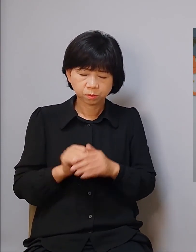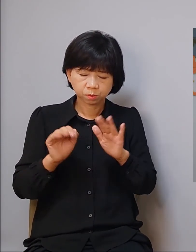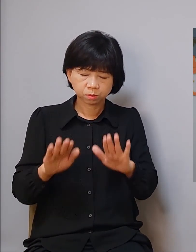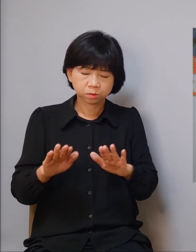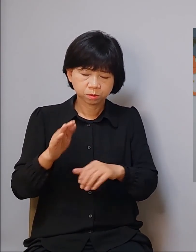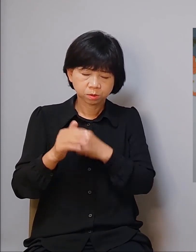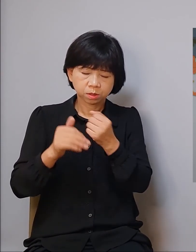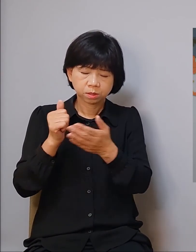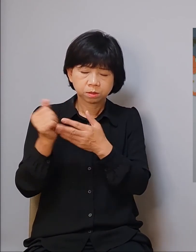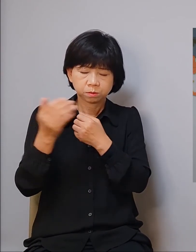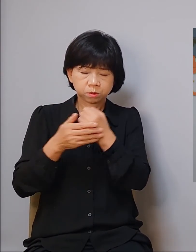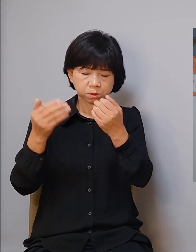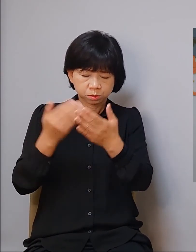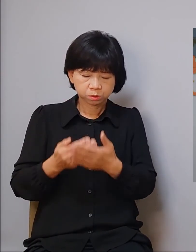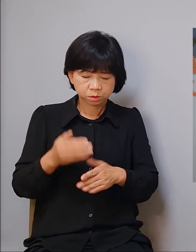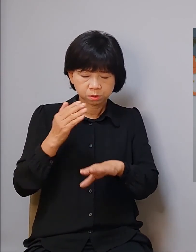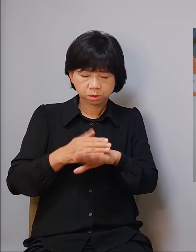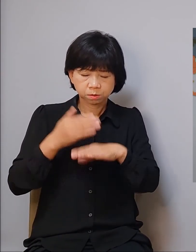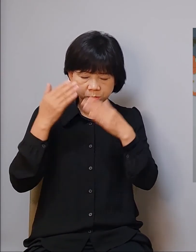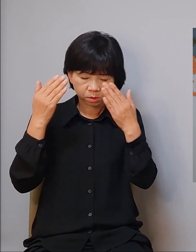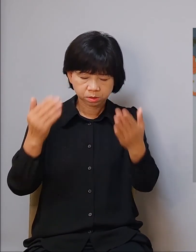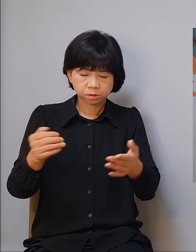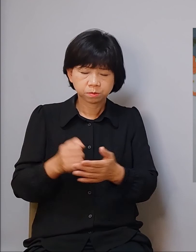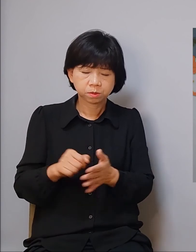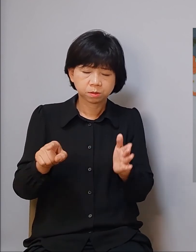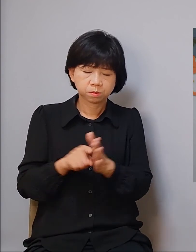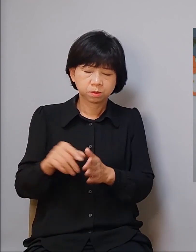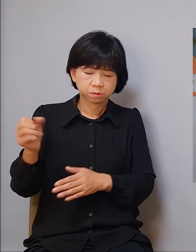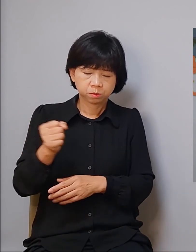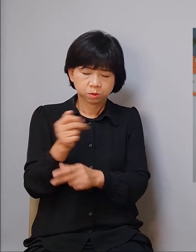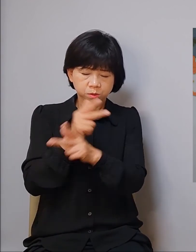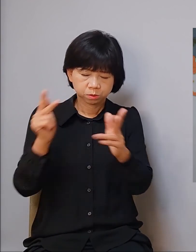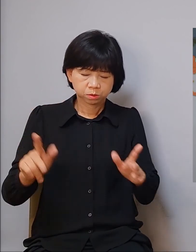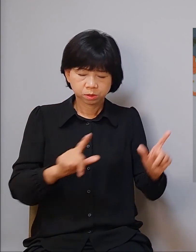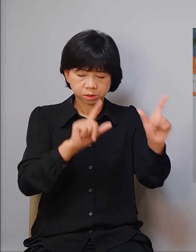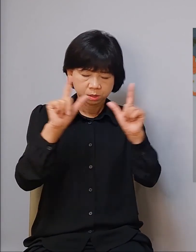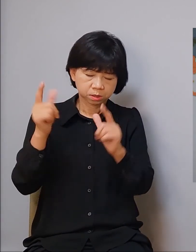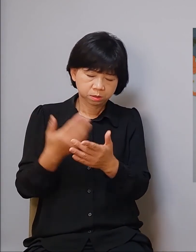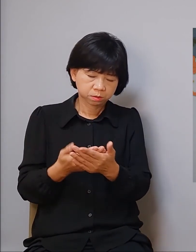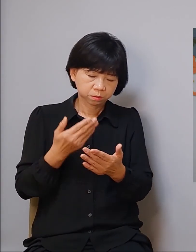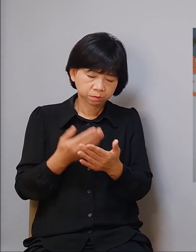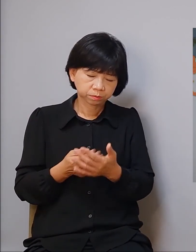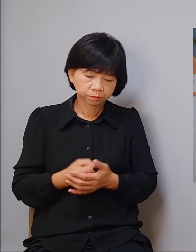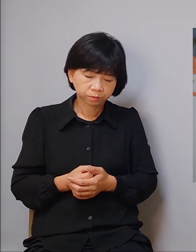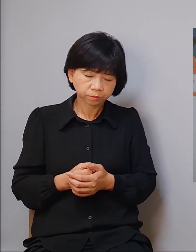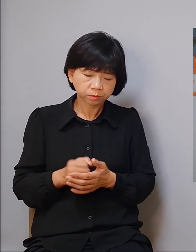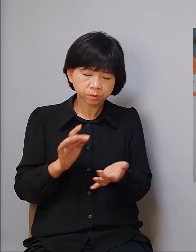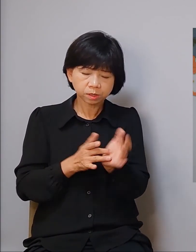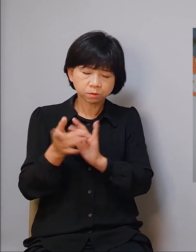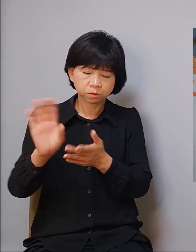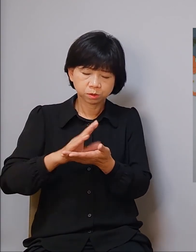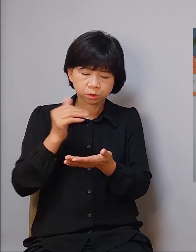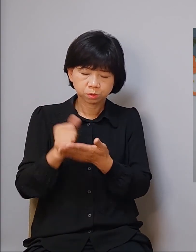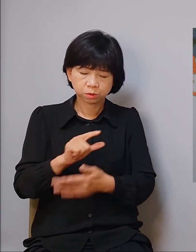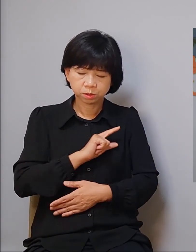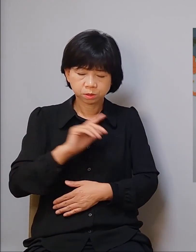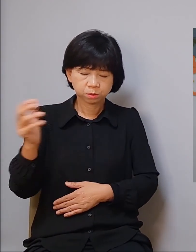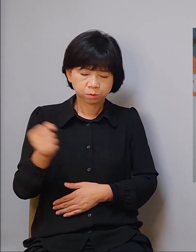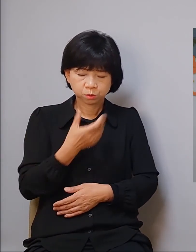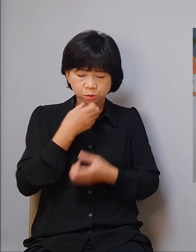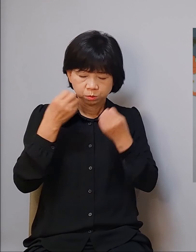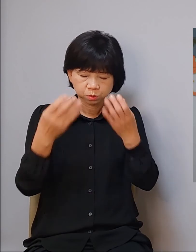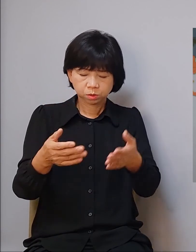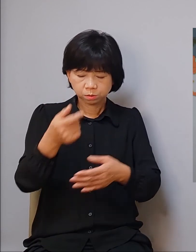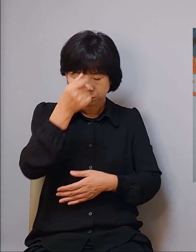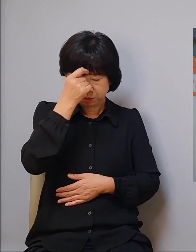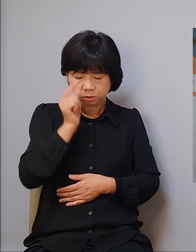여전히 하나님이 은혜 주셔서 감사합니다. 믿음으로 한 주간을 살게 하여 주시옵소서. 예수 그리스도의 이름으로